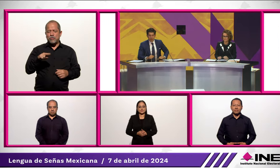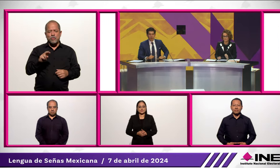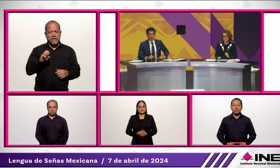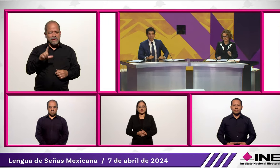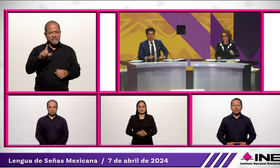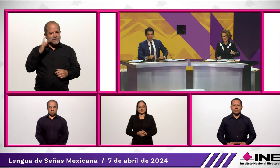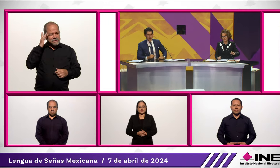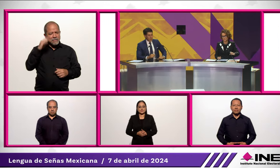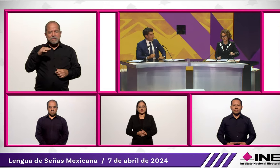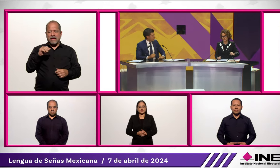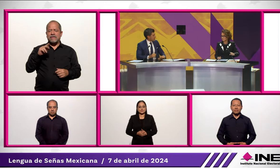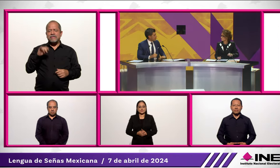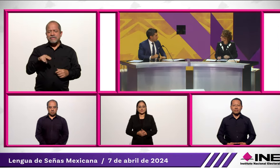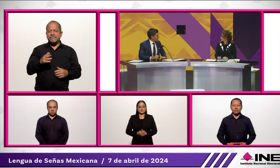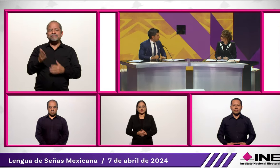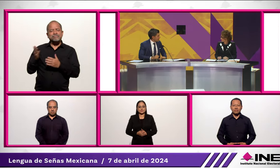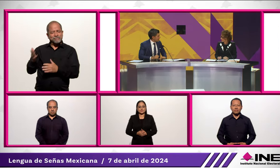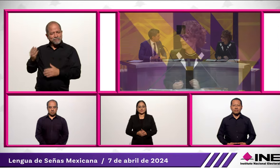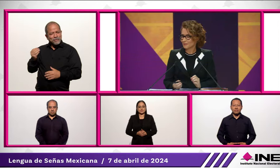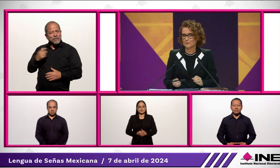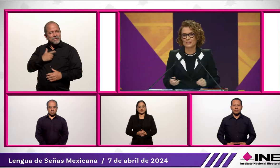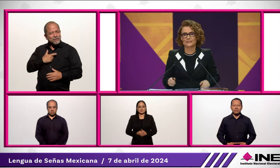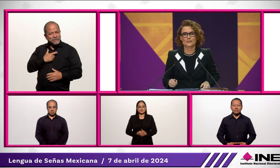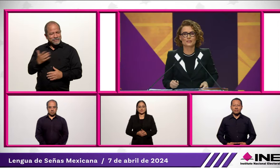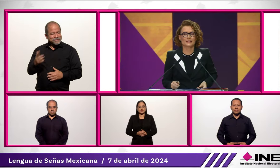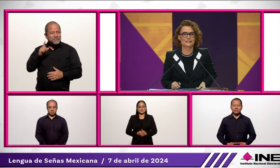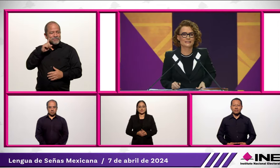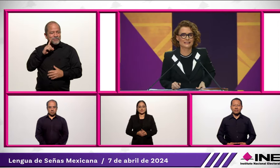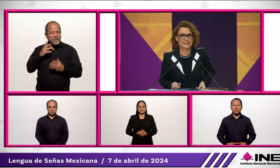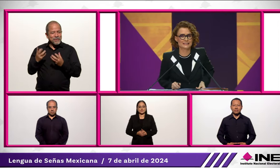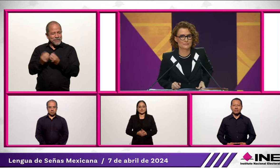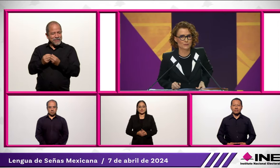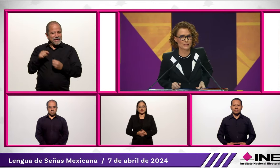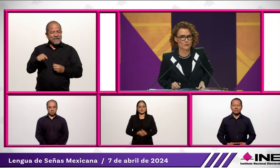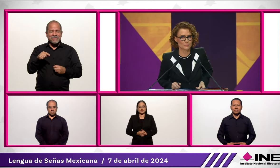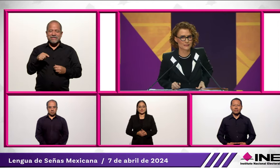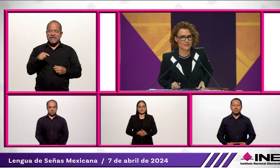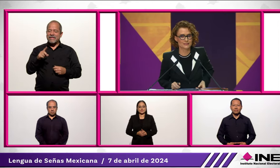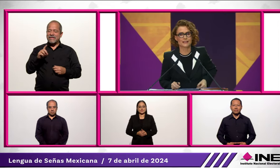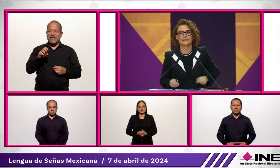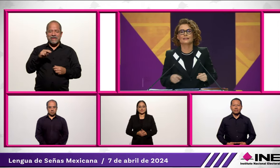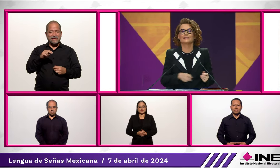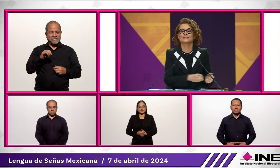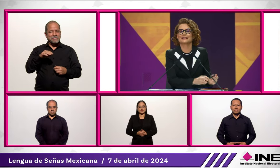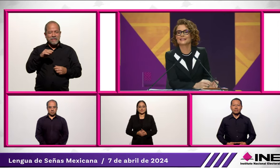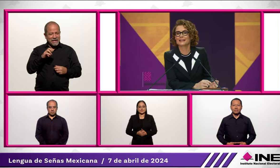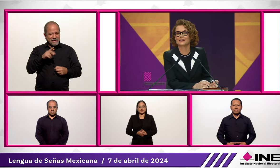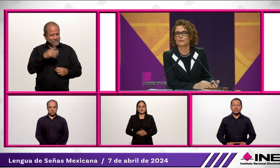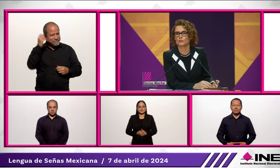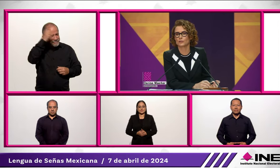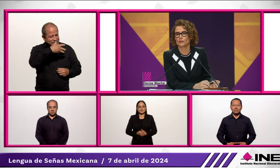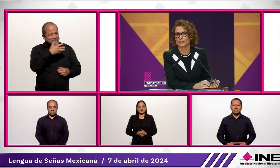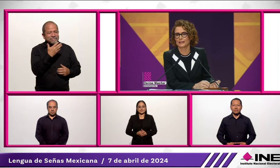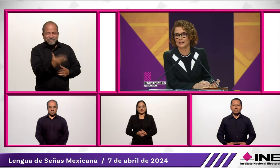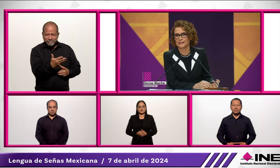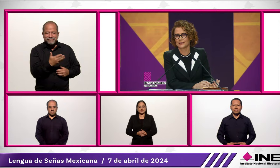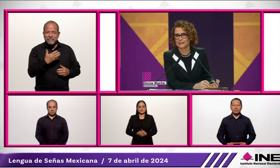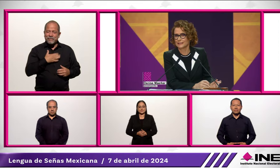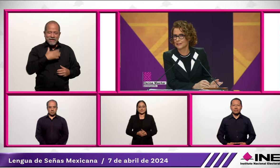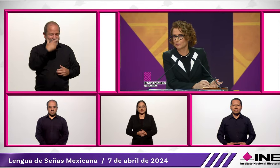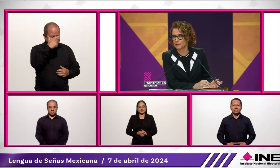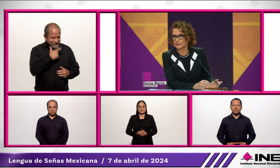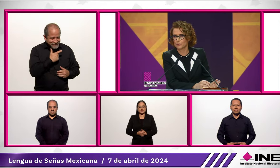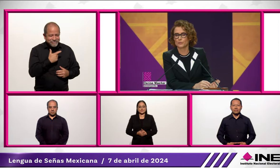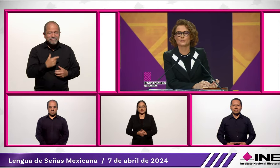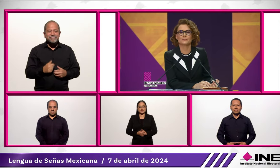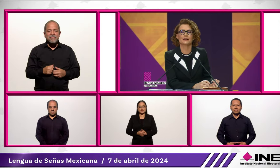Denise Merker, con quien tendré el honor de conducir esta noche. Denise, muy buenas noches. Buenas noches y gracias, Manuel. Es un placer estar aquí en esta sala